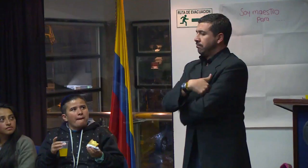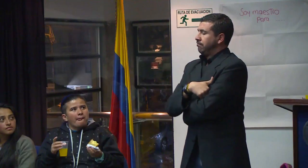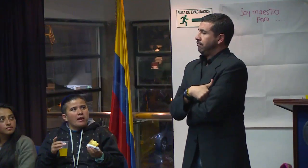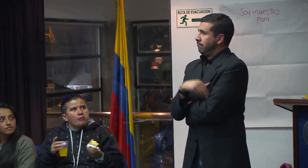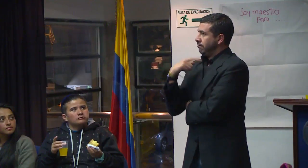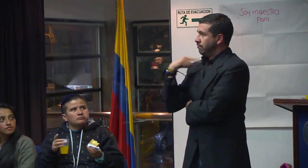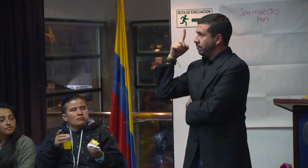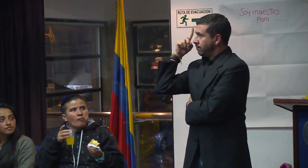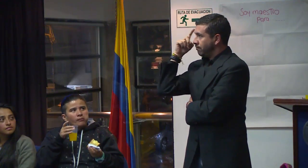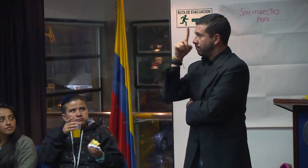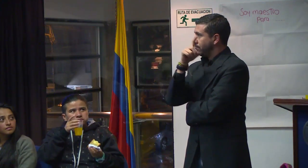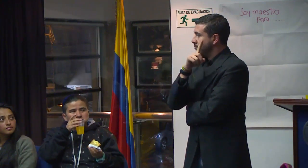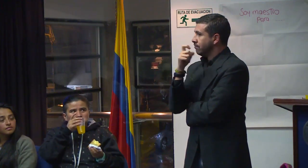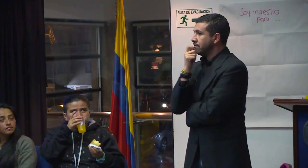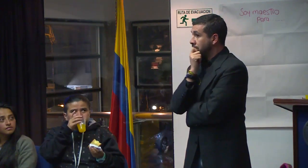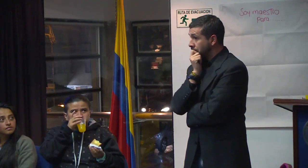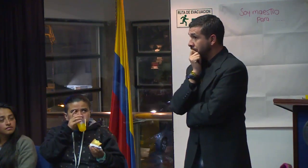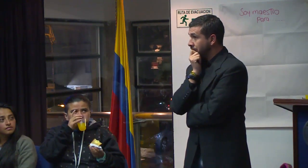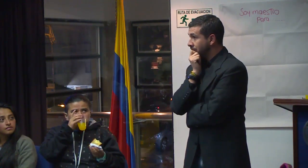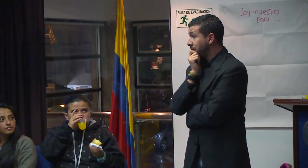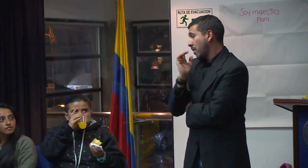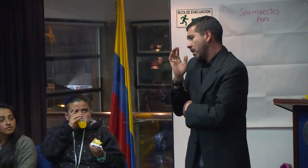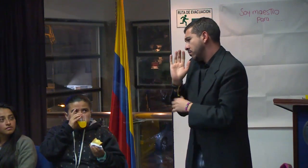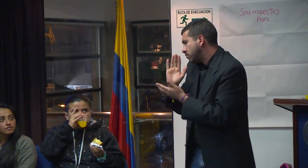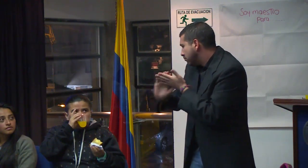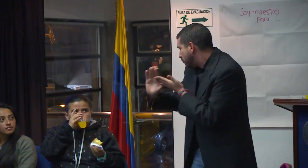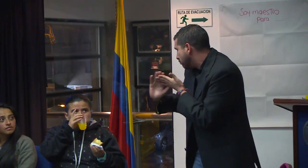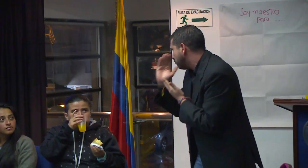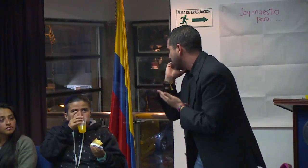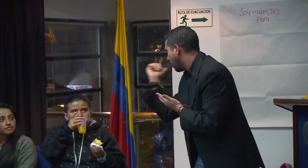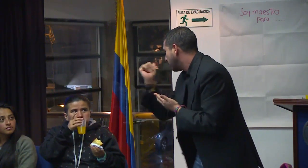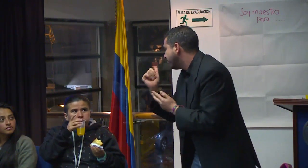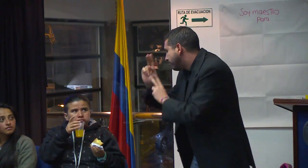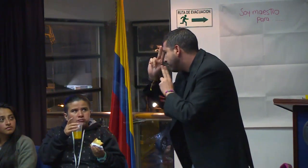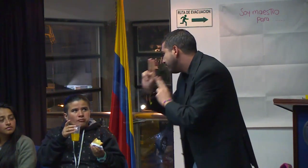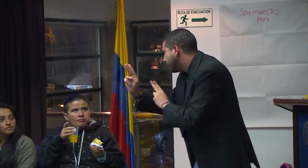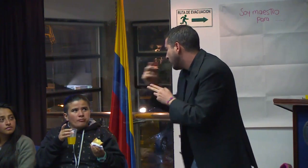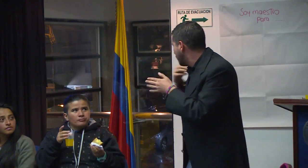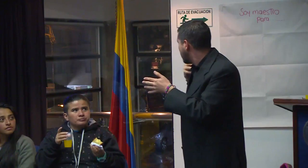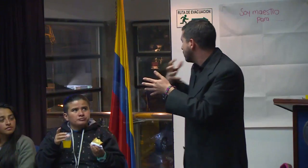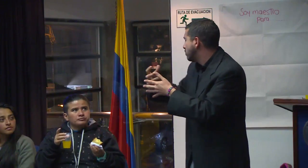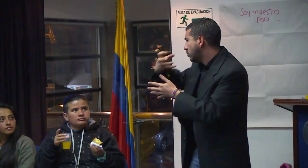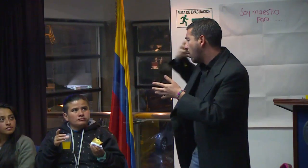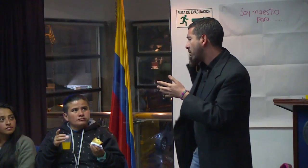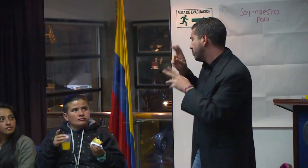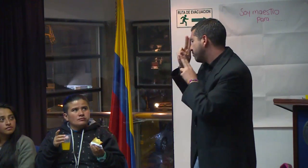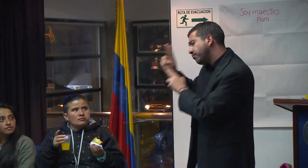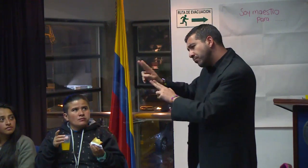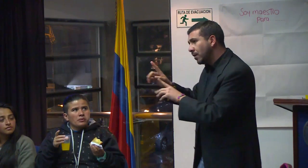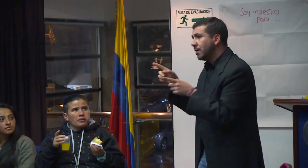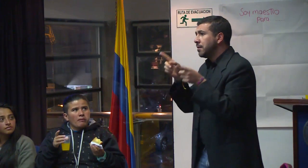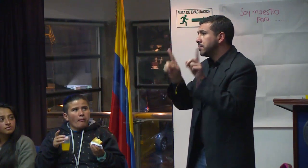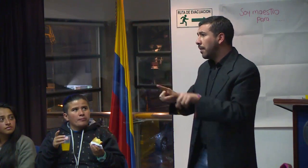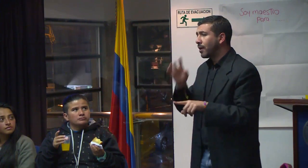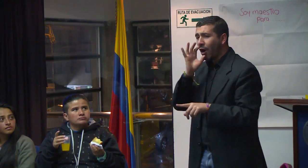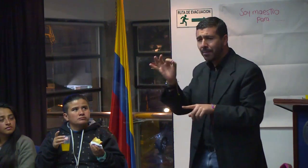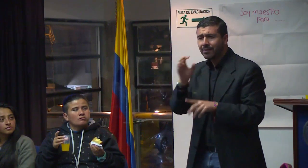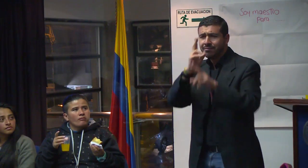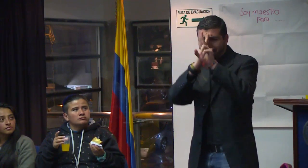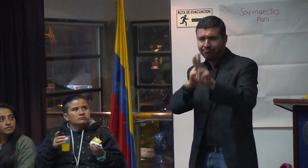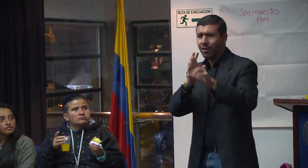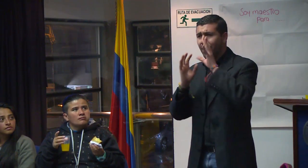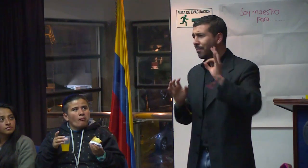Y el video nos permite reflexionar sobre esos procesos de violencia en género, ¿sí? Entonces, con todo el respeto que se merecen las mujeres y todo el